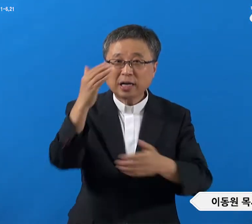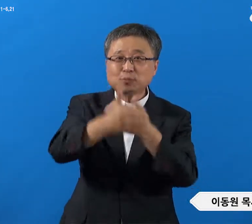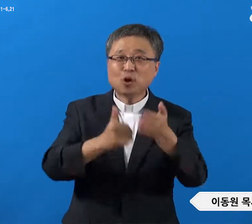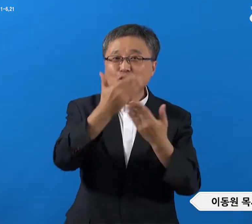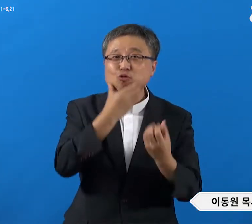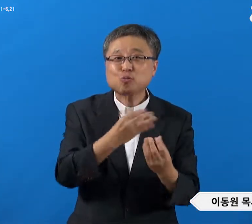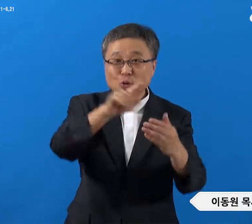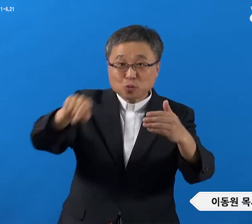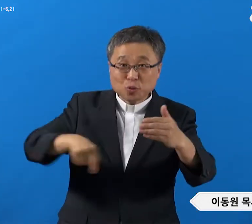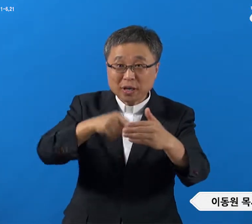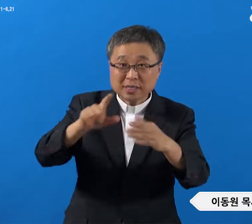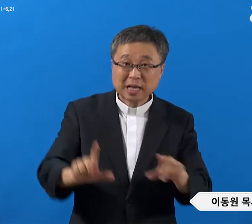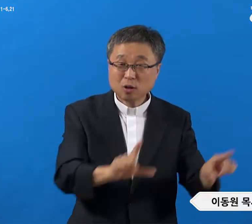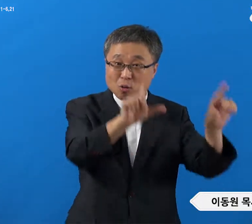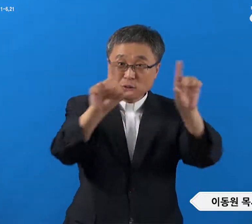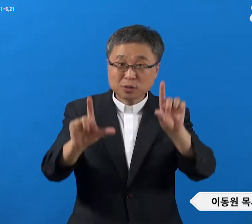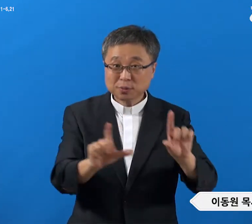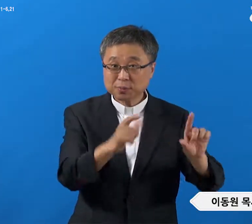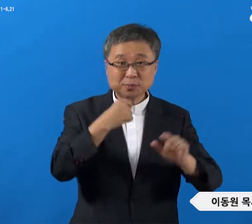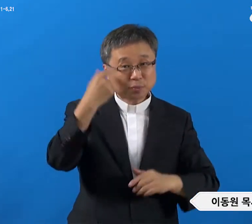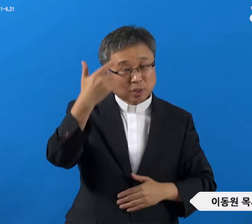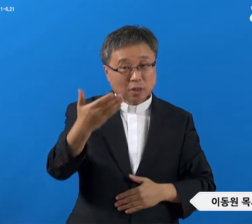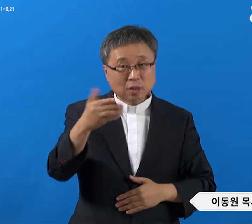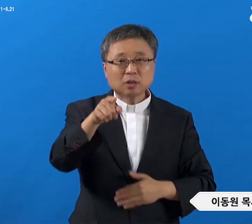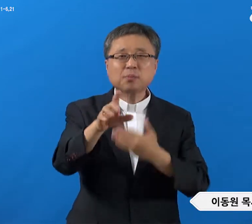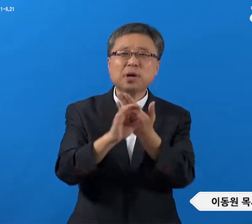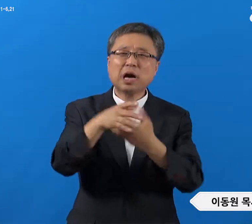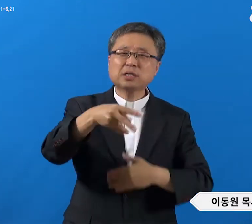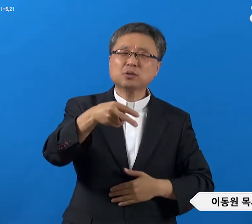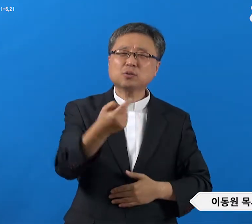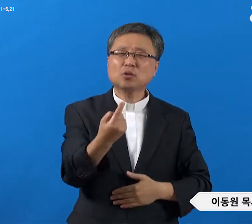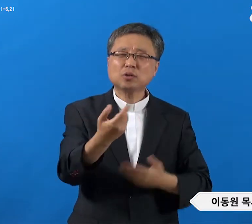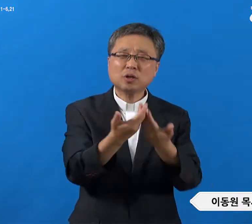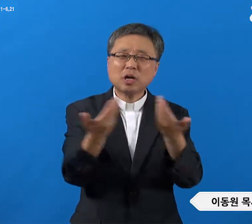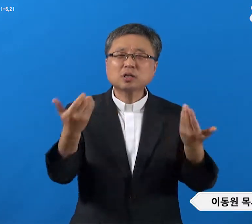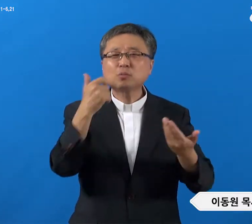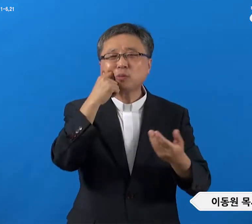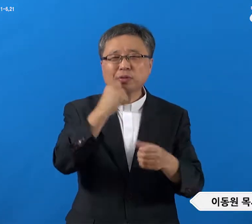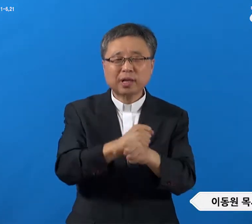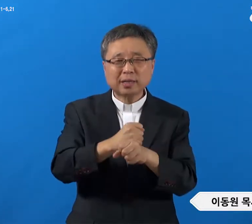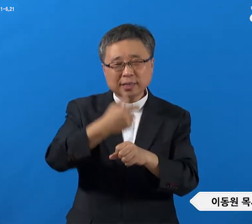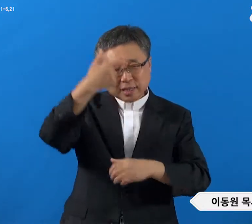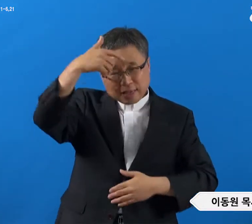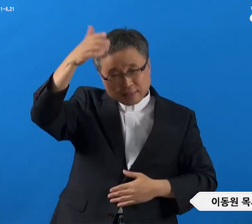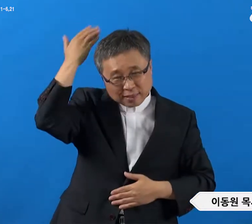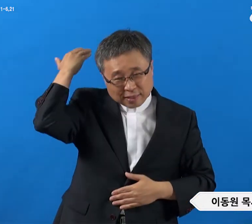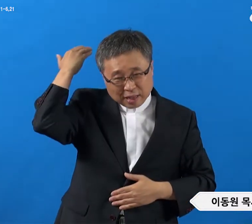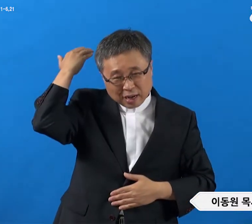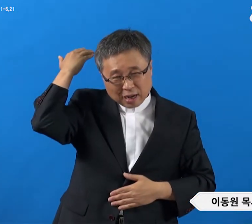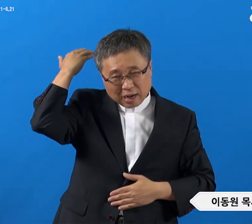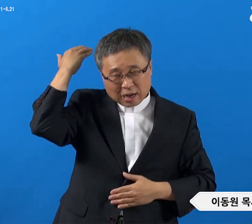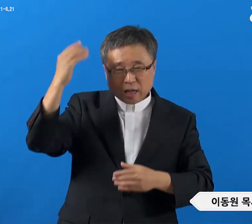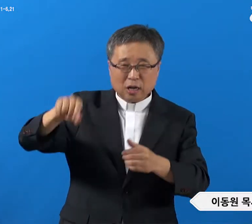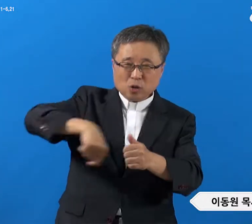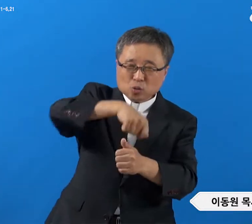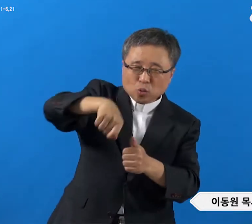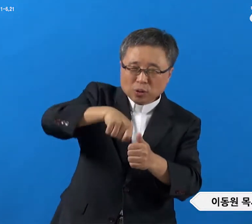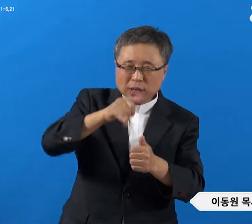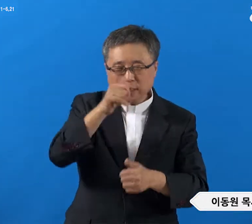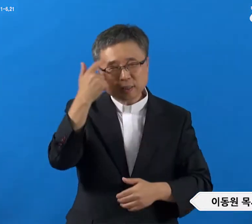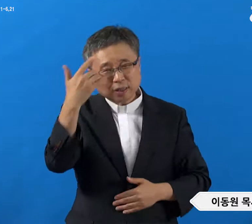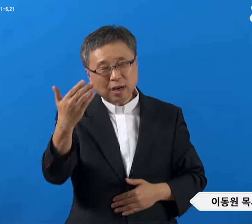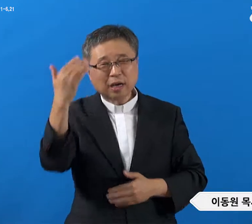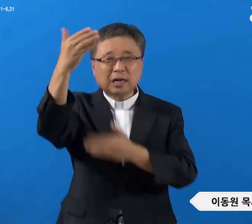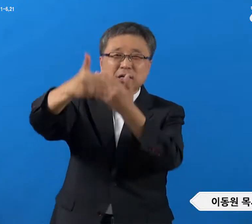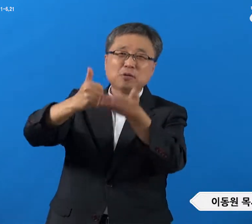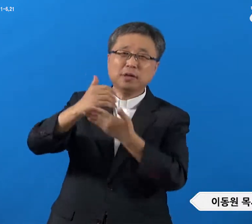속에 살고 싶다. 그러면 아직도 떠나지 못한 옛날에 속해 있는 것, 또 하나님과